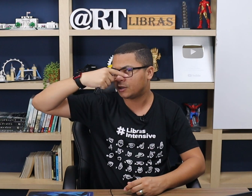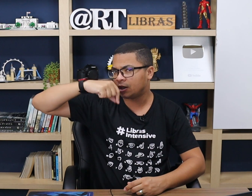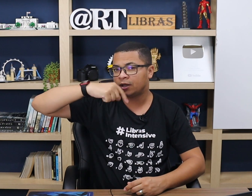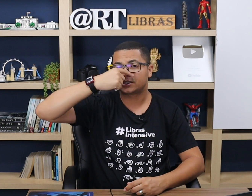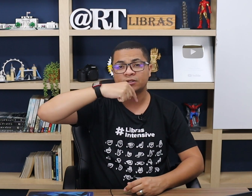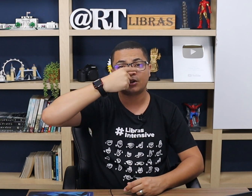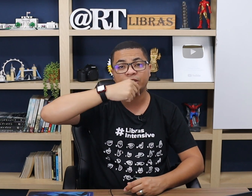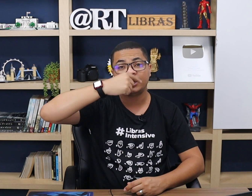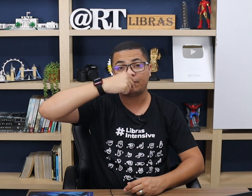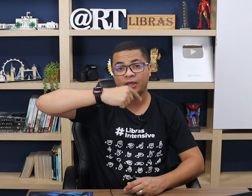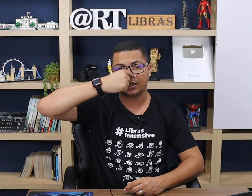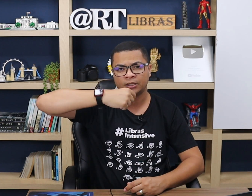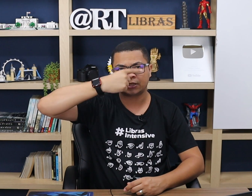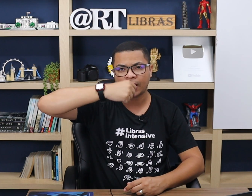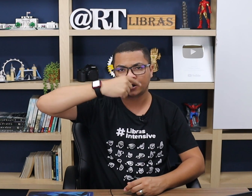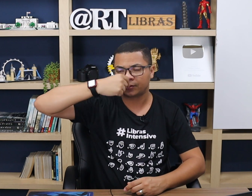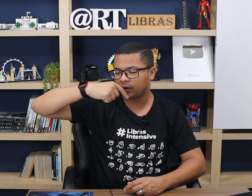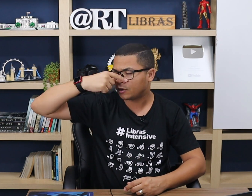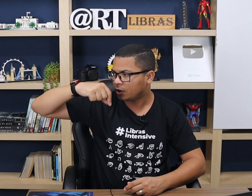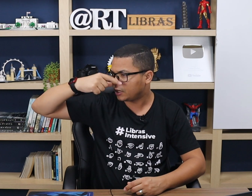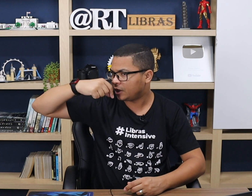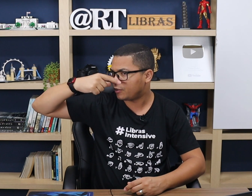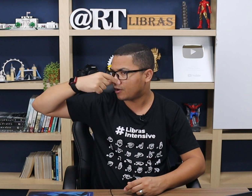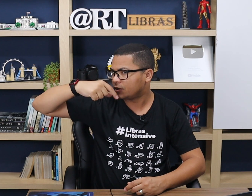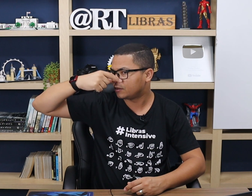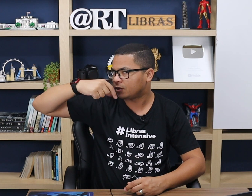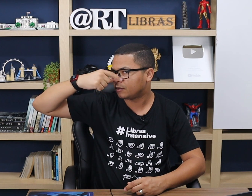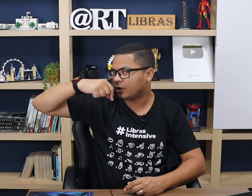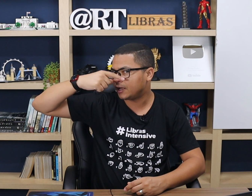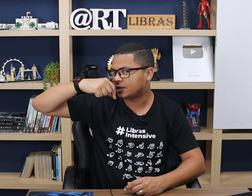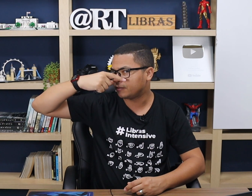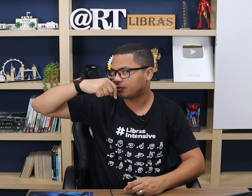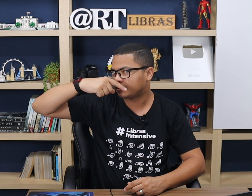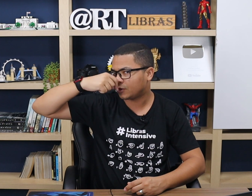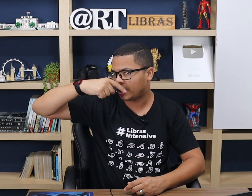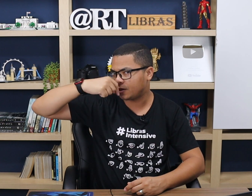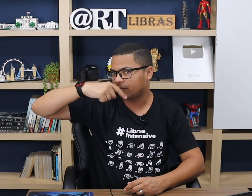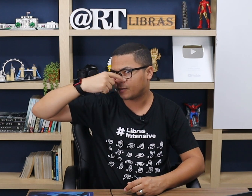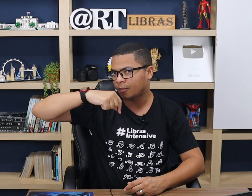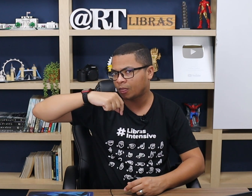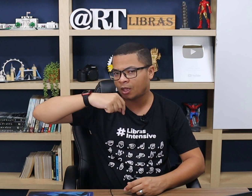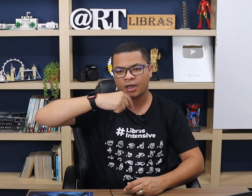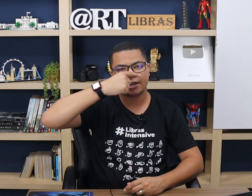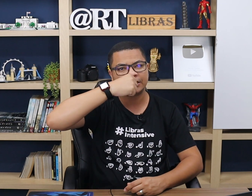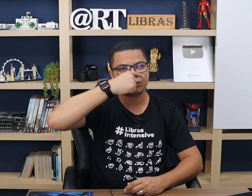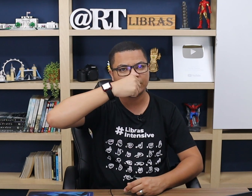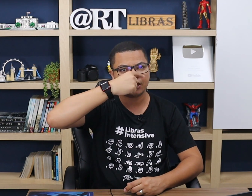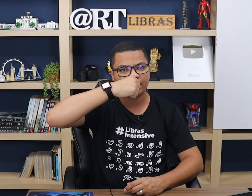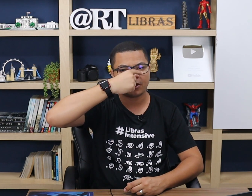porque o sinal de gripe tá gripe beleza OK esse sinal de gripe